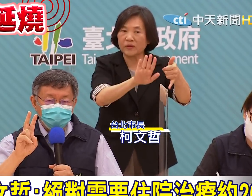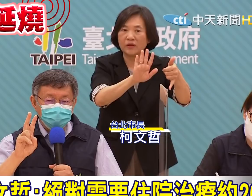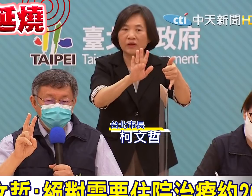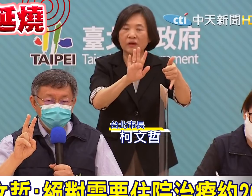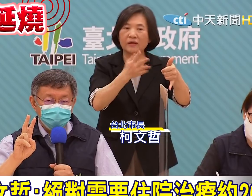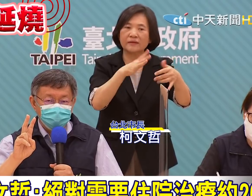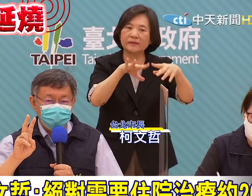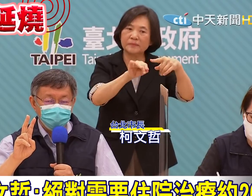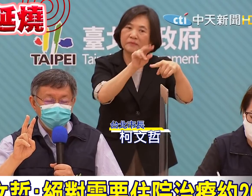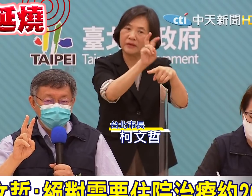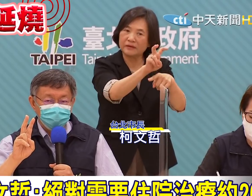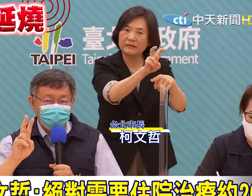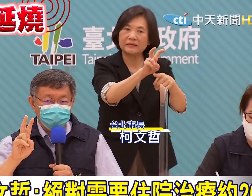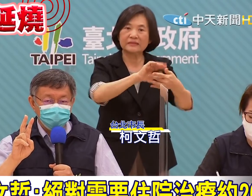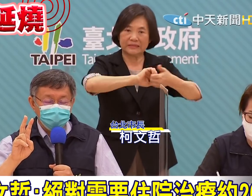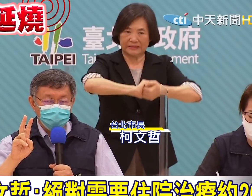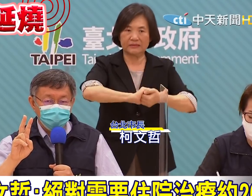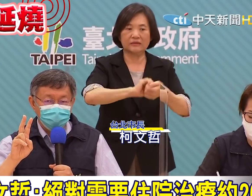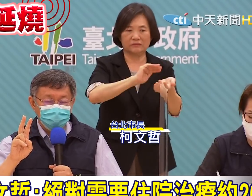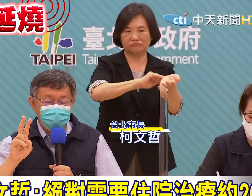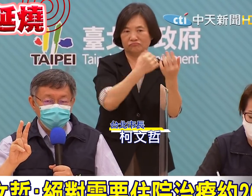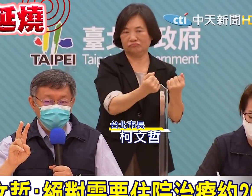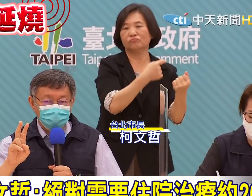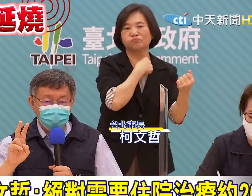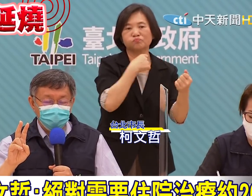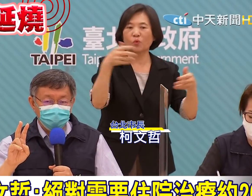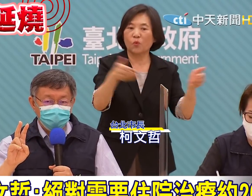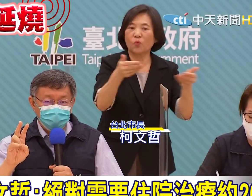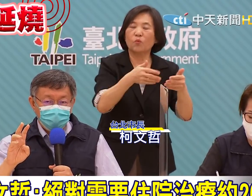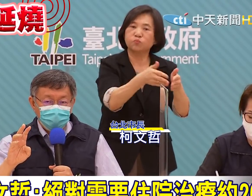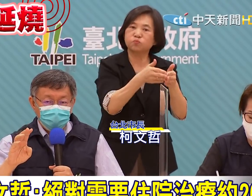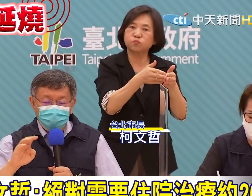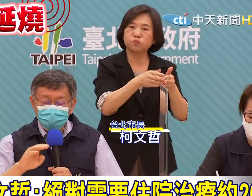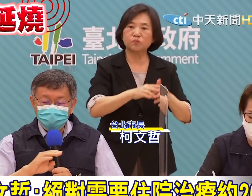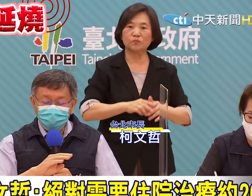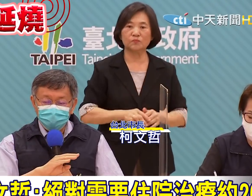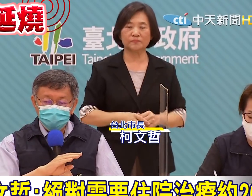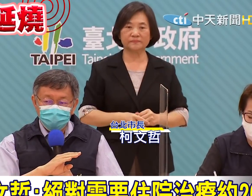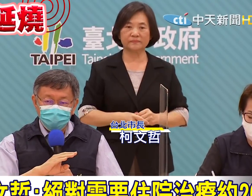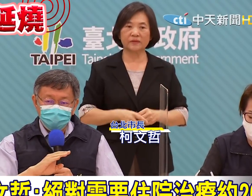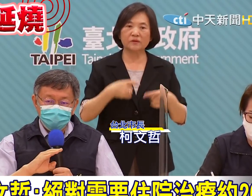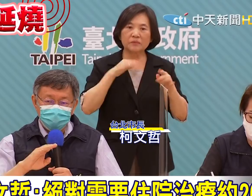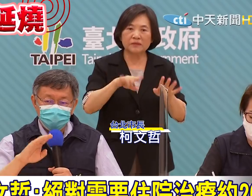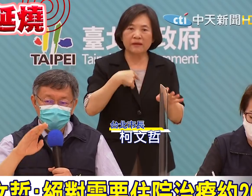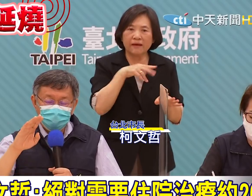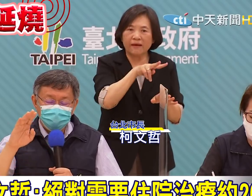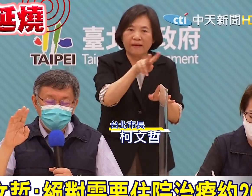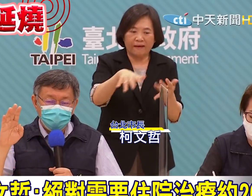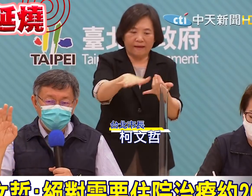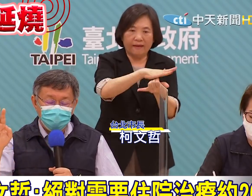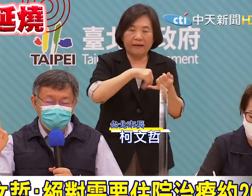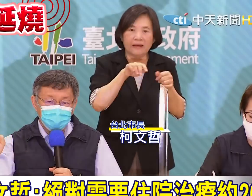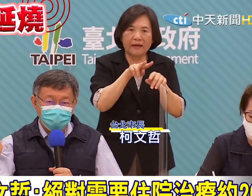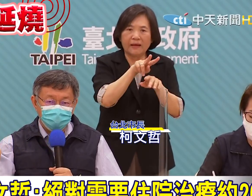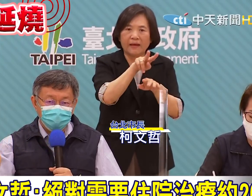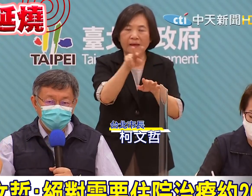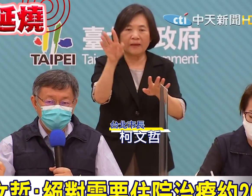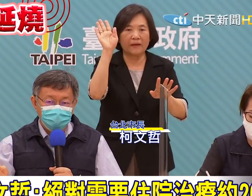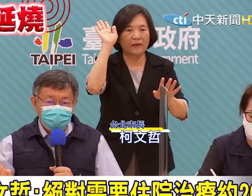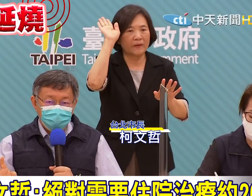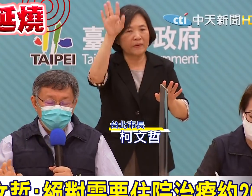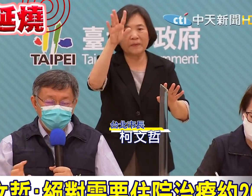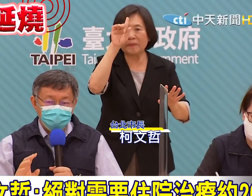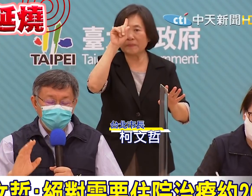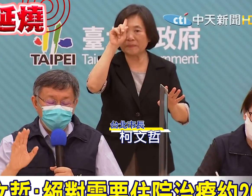差不多20%的是绝对需要住院去治疗，你知道吗？那面对我们现在台湾到底未来几天，你知道